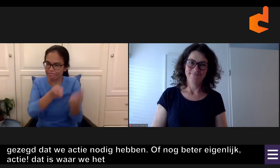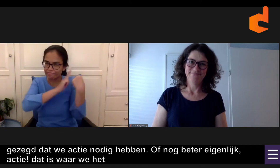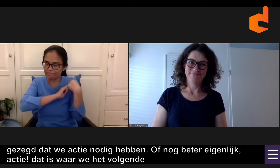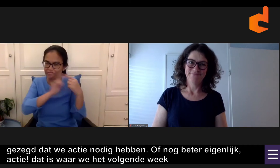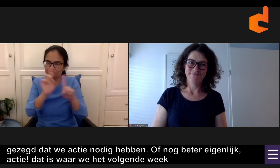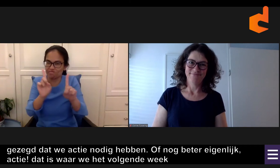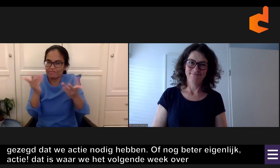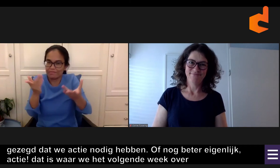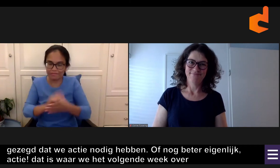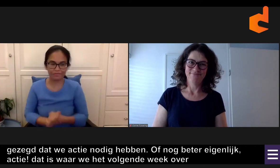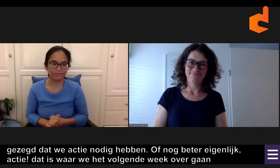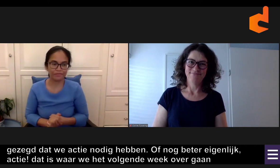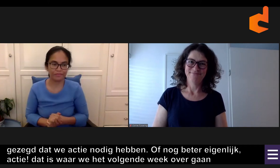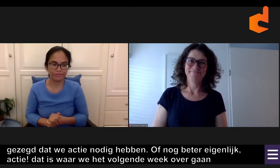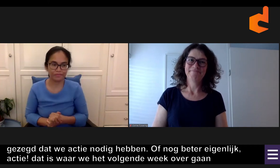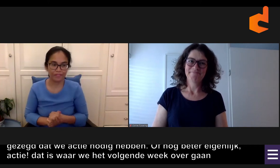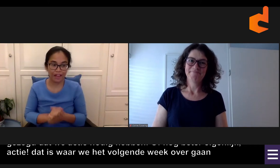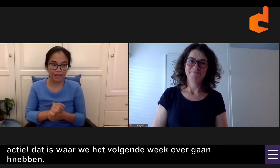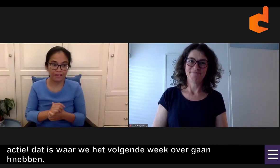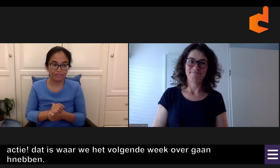acties jullie ook kunnen ondernemen.